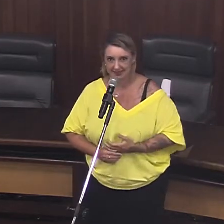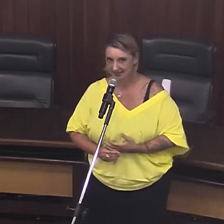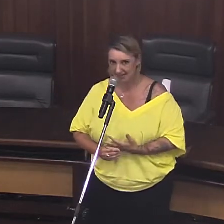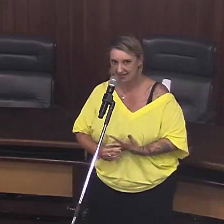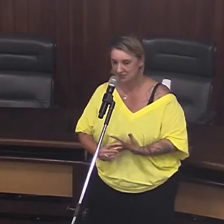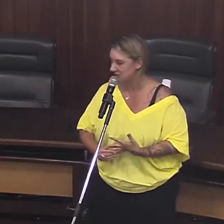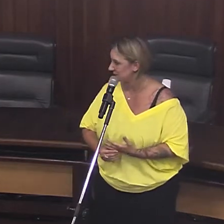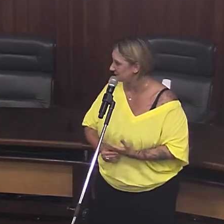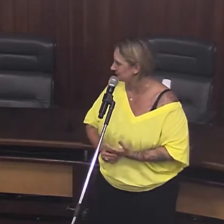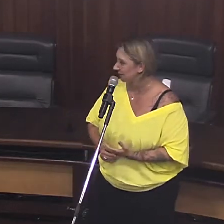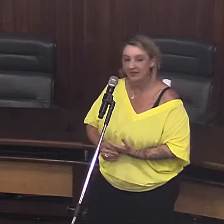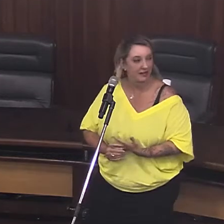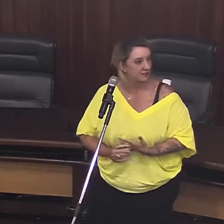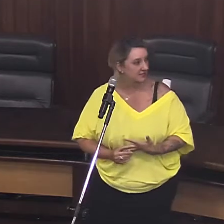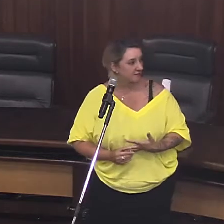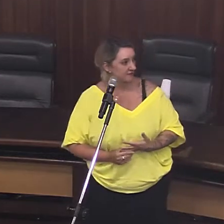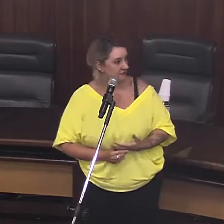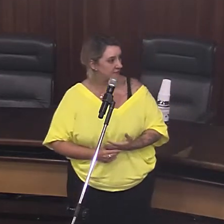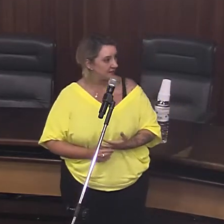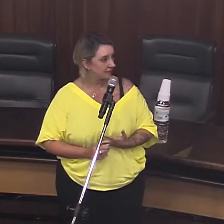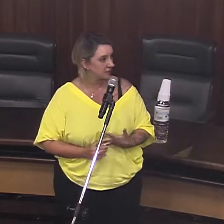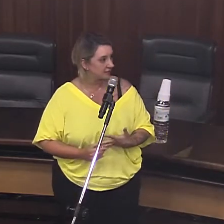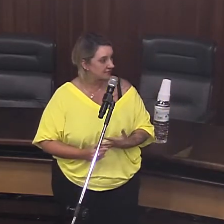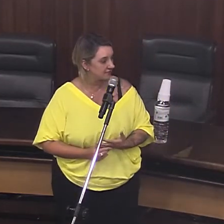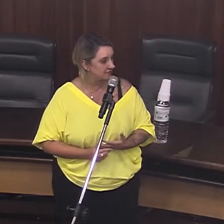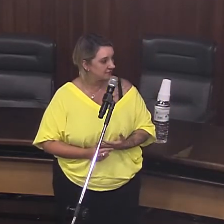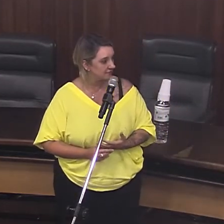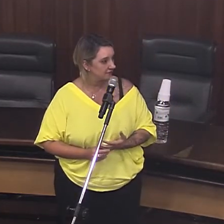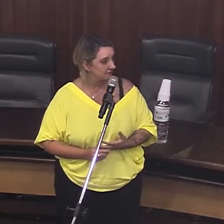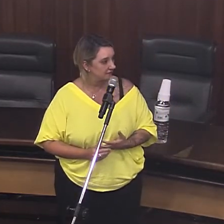É isso. Elza, quer fazer alguma colocação?